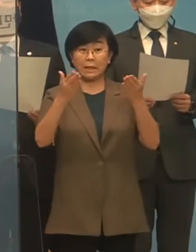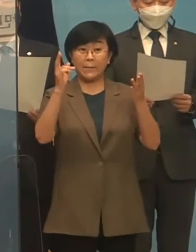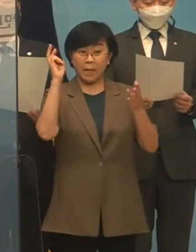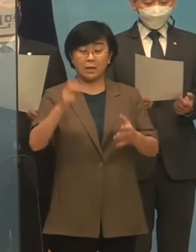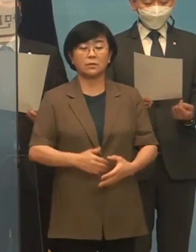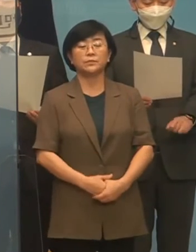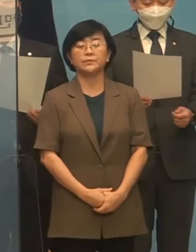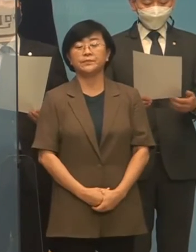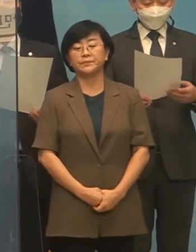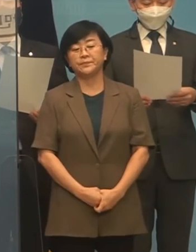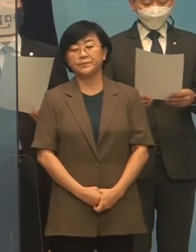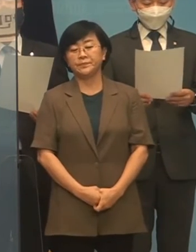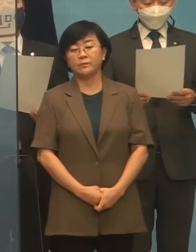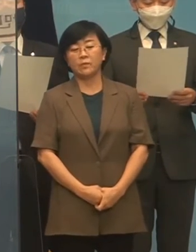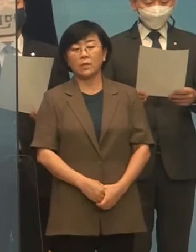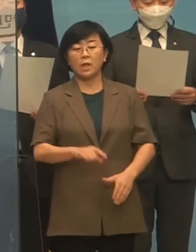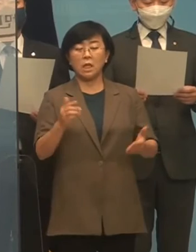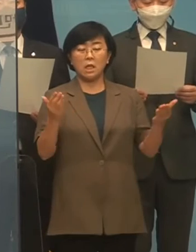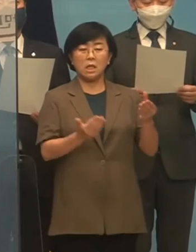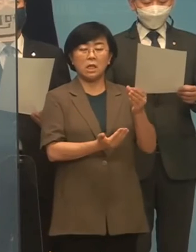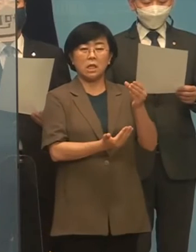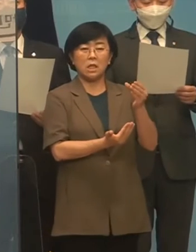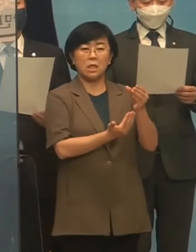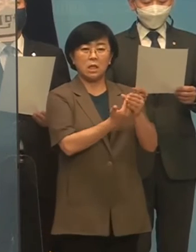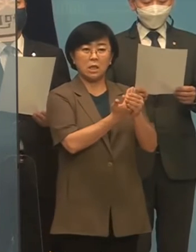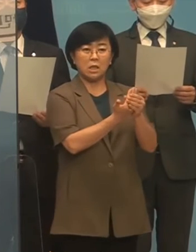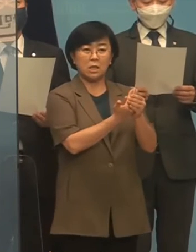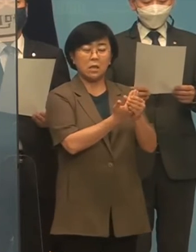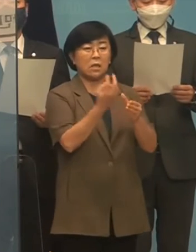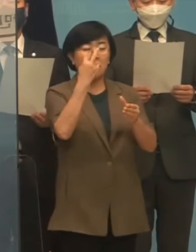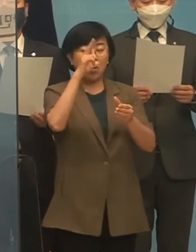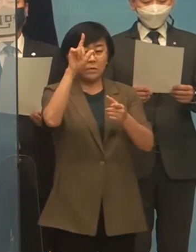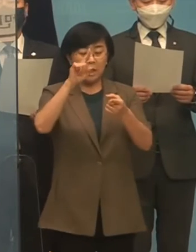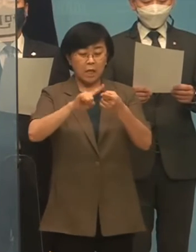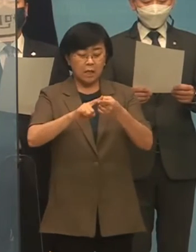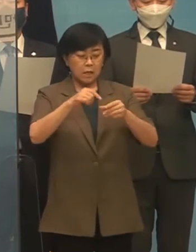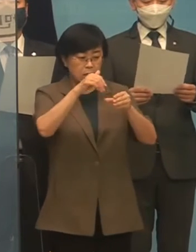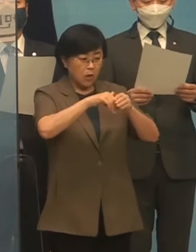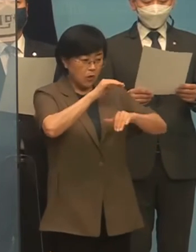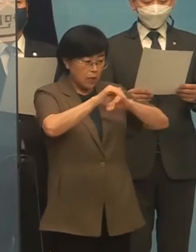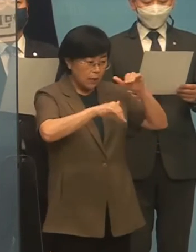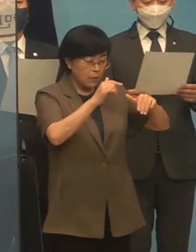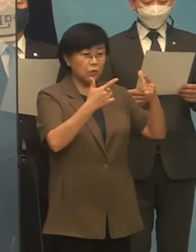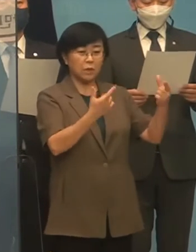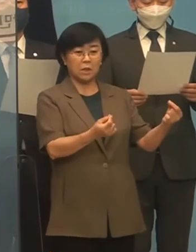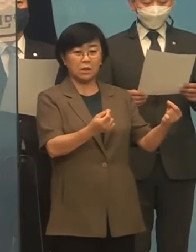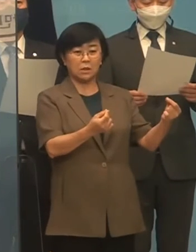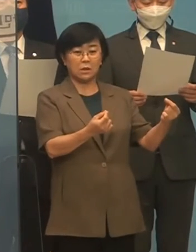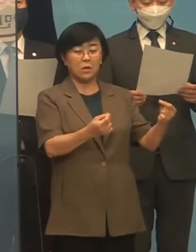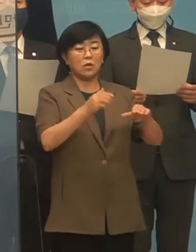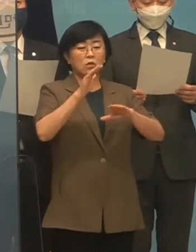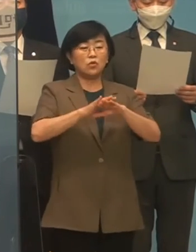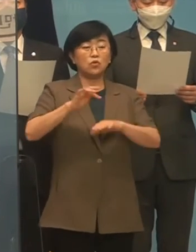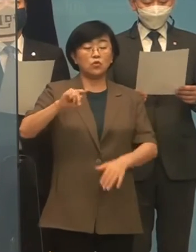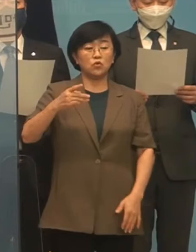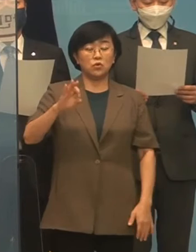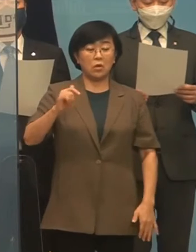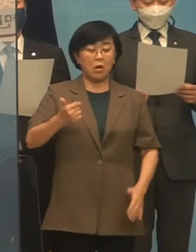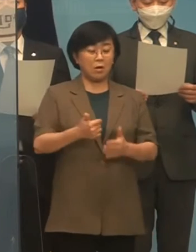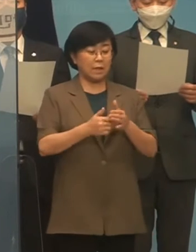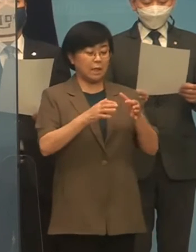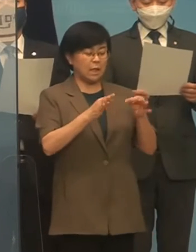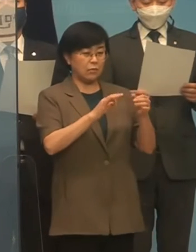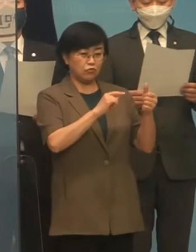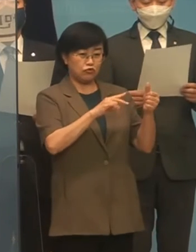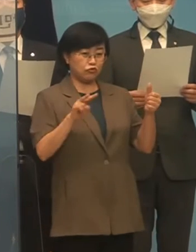아닙니까? 이 사건은 명백히 검찰의 조직이 선거 개입 사건입니다. 손준성과 김웅 개인이 벌인